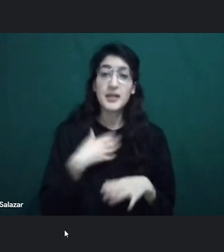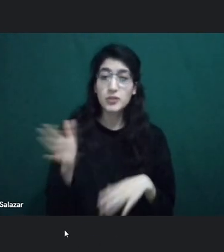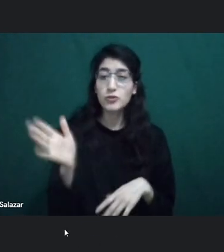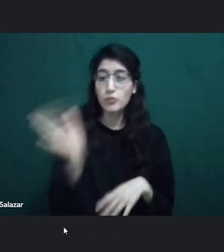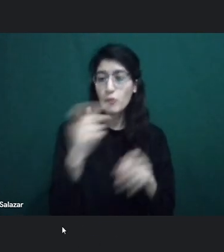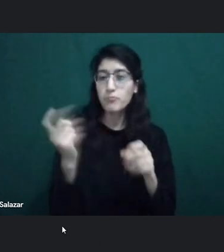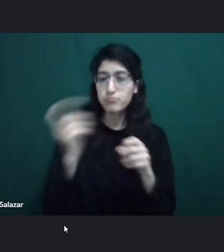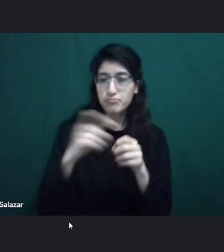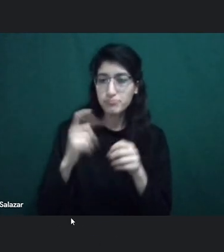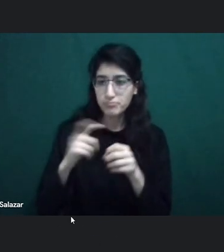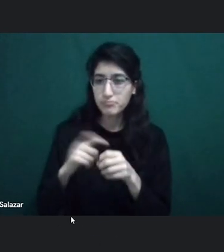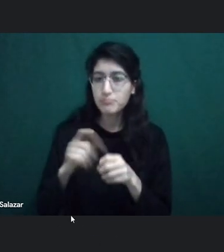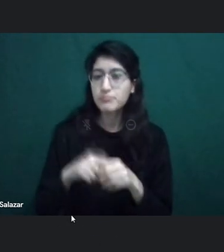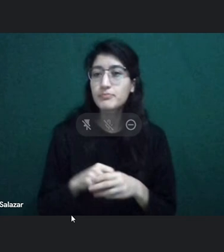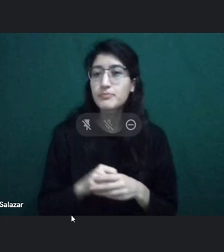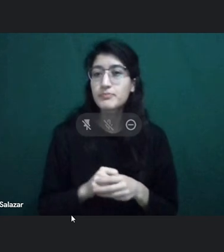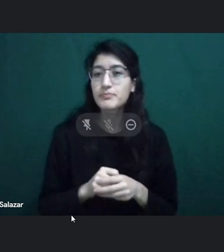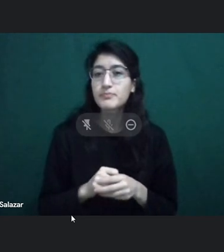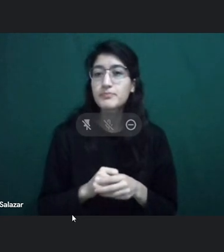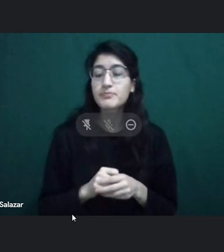Y las clases de apoyo también,